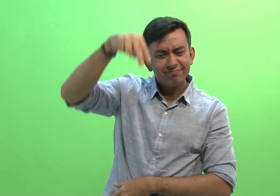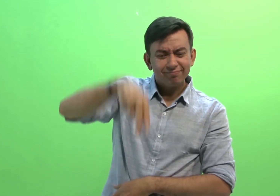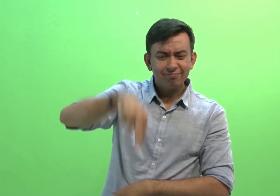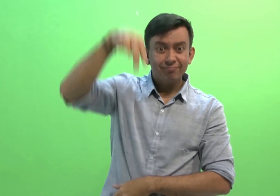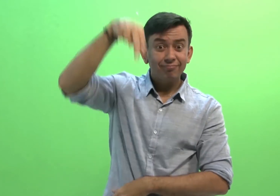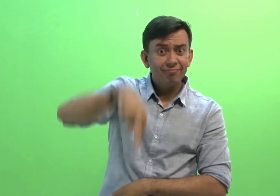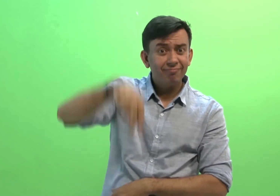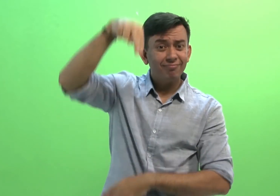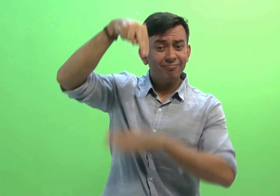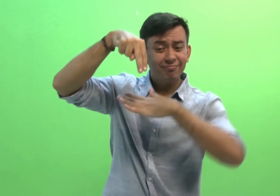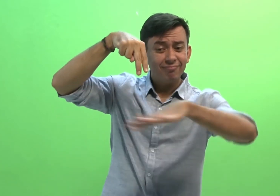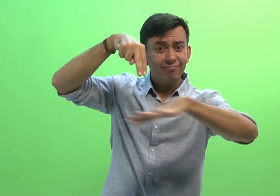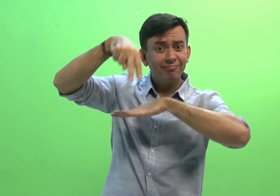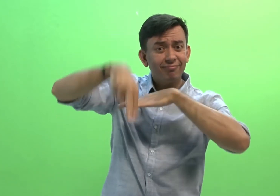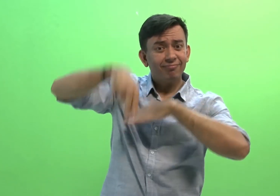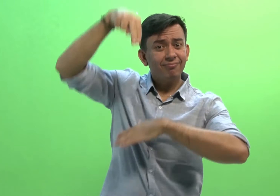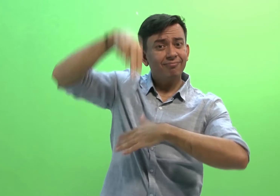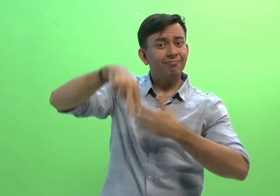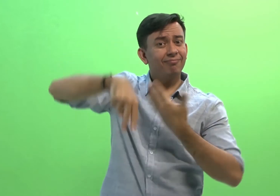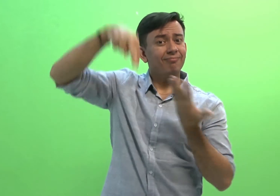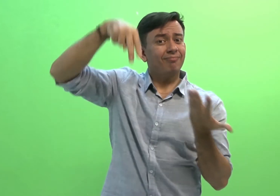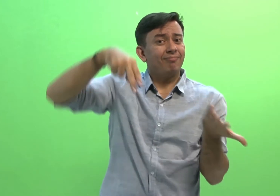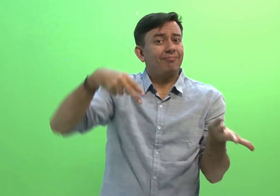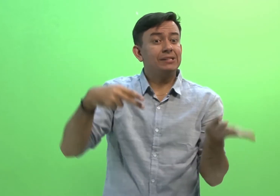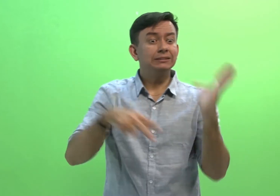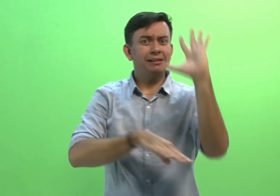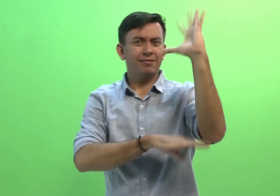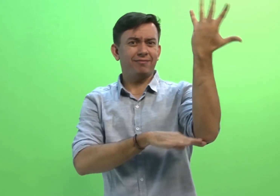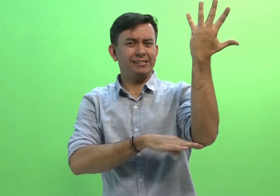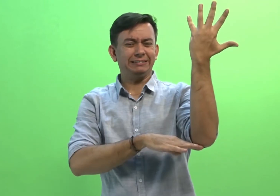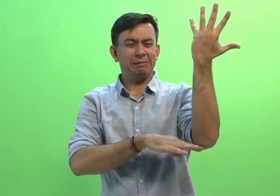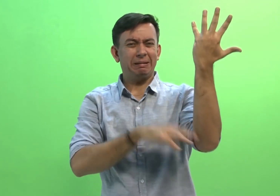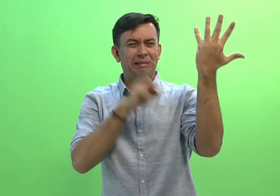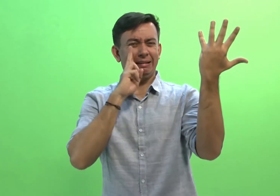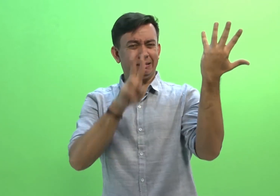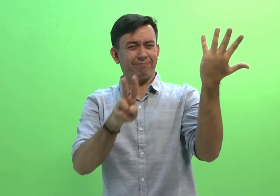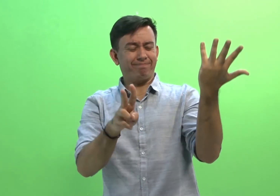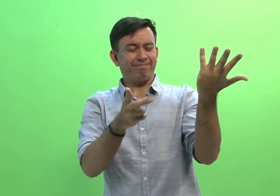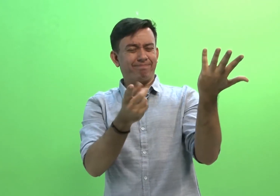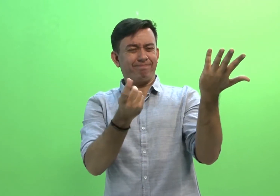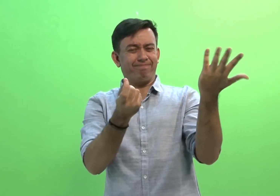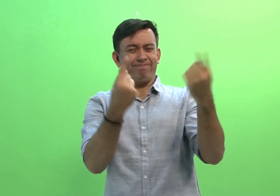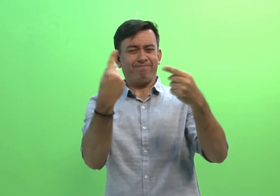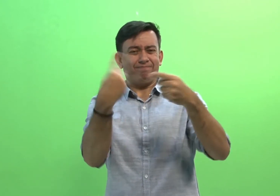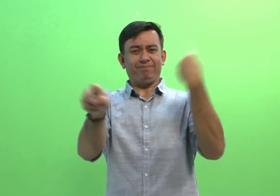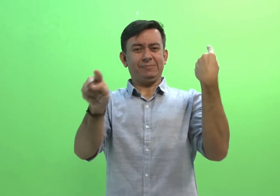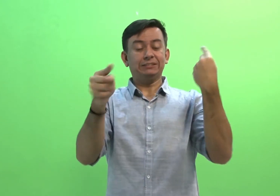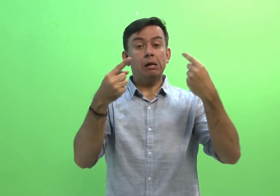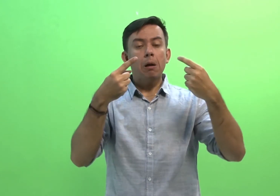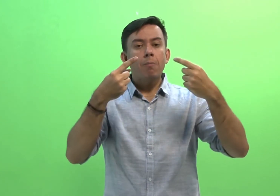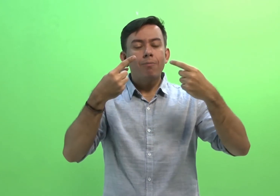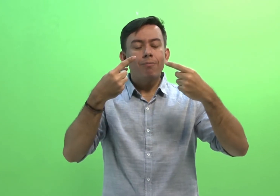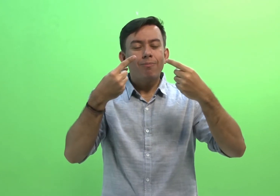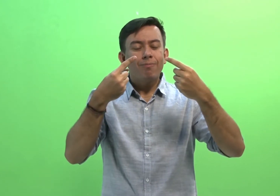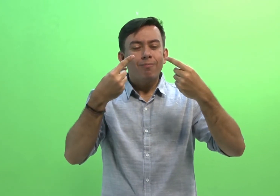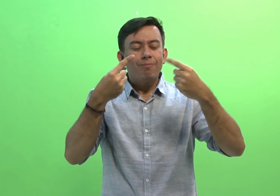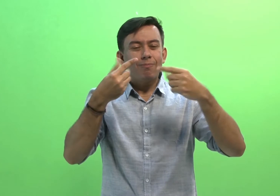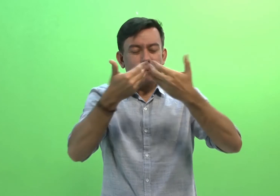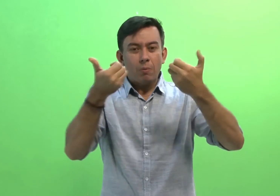menino levitou, o menino pulou, o que é que as perninhas estão subindo? Fica desconexo.